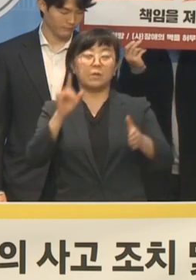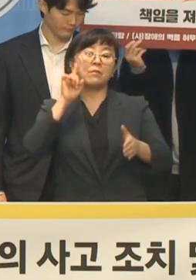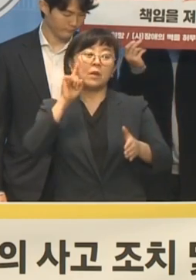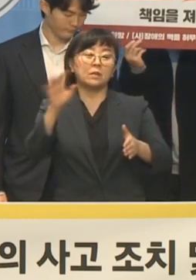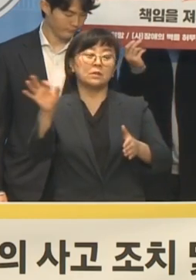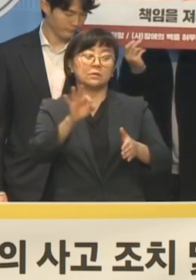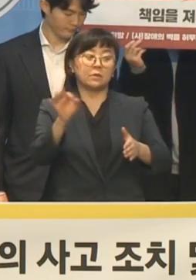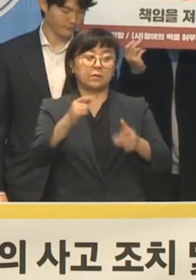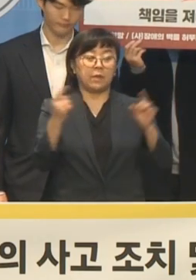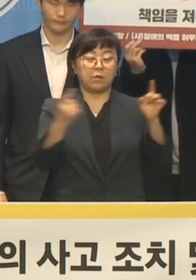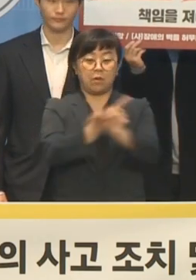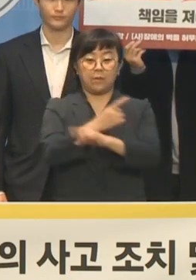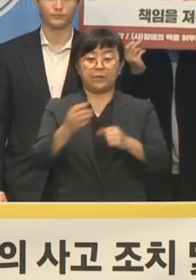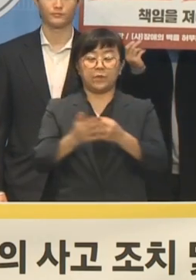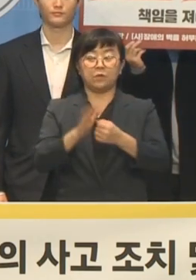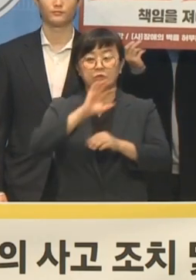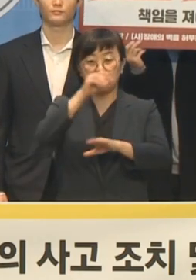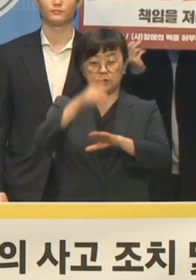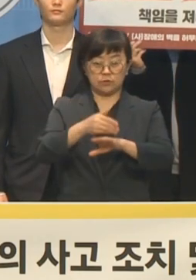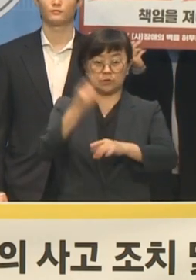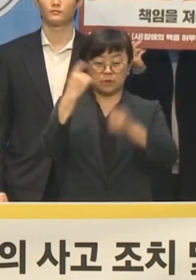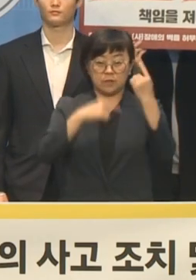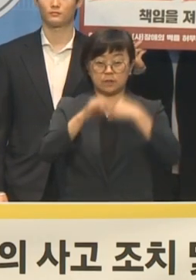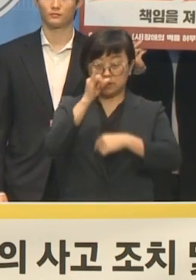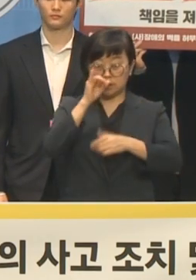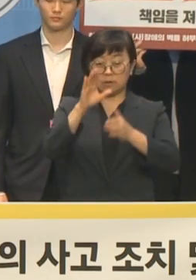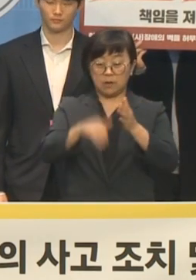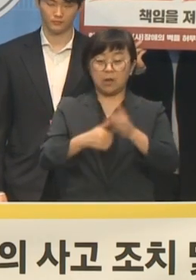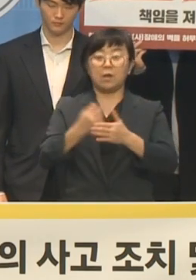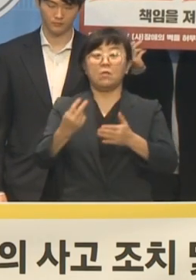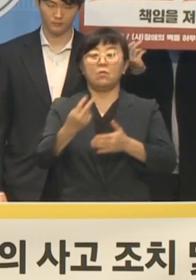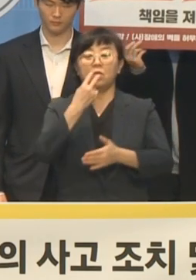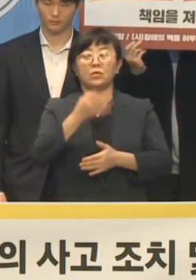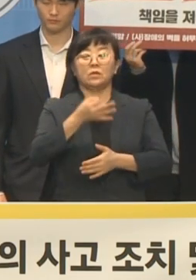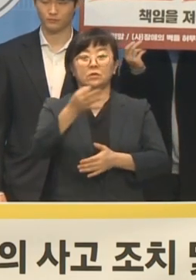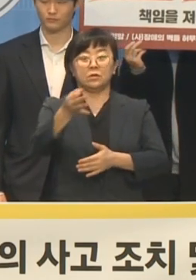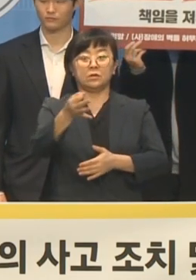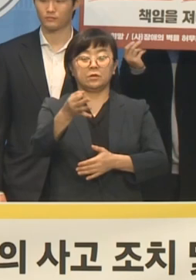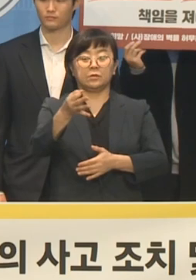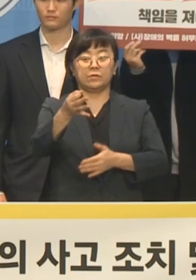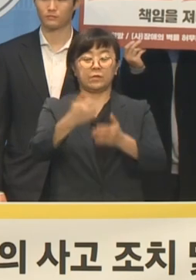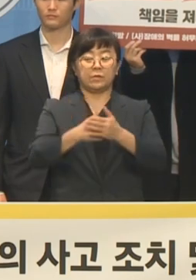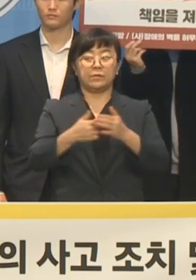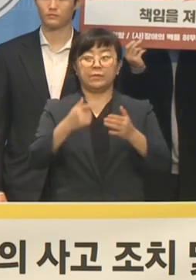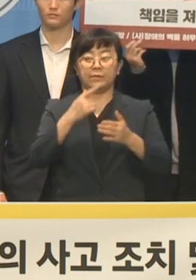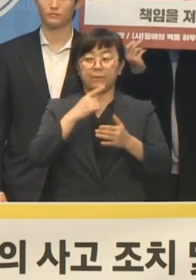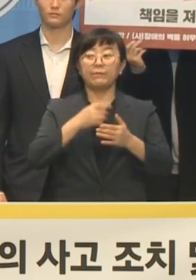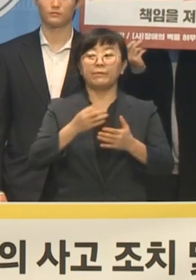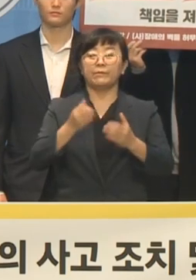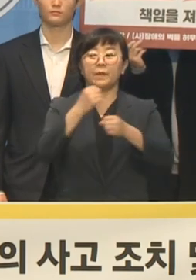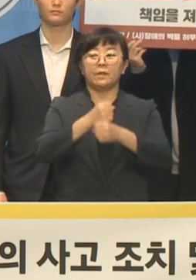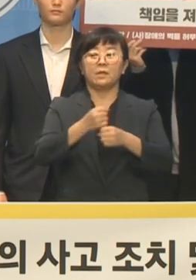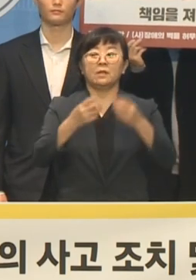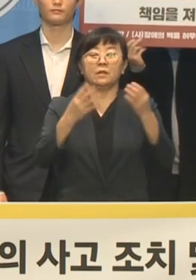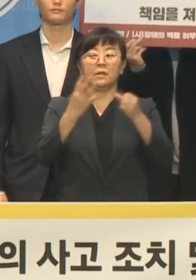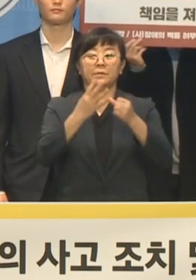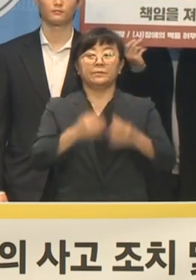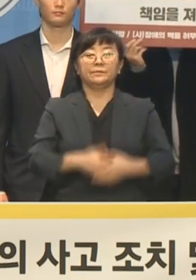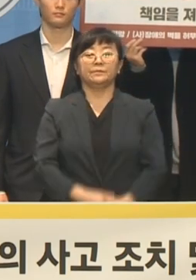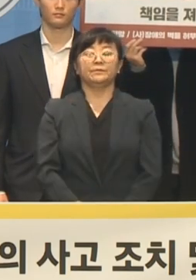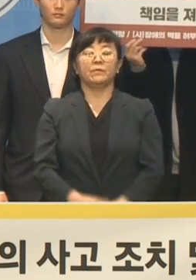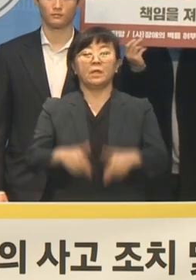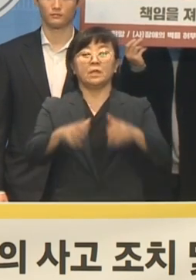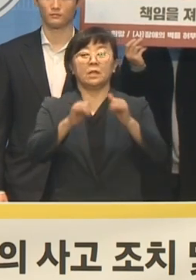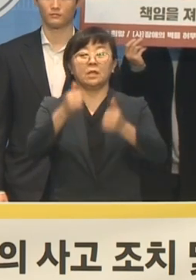지급되는 형태로 바꿔 훈련 중 부상 시에도 보험료가 지급되도록 하겠습니다. 넷째,